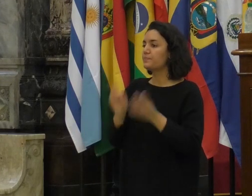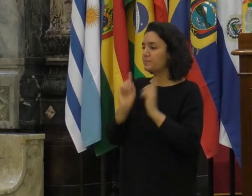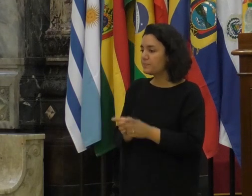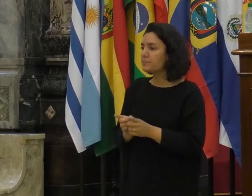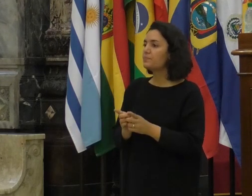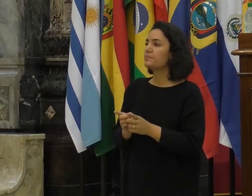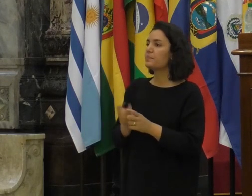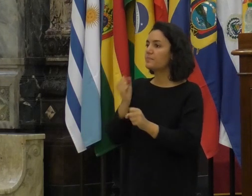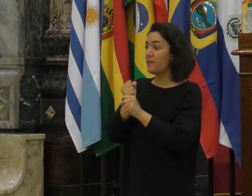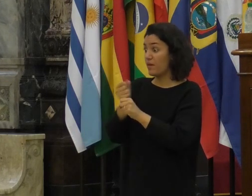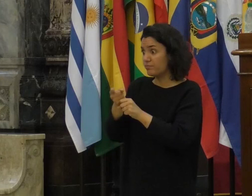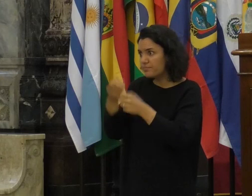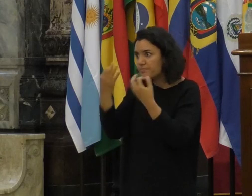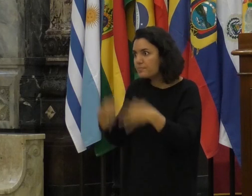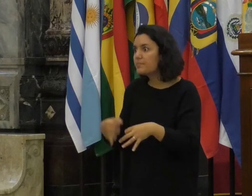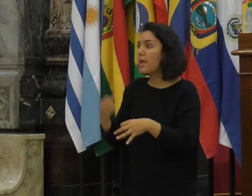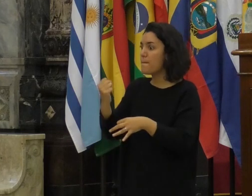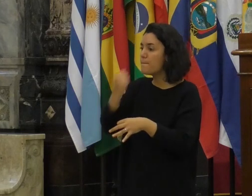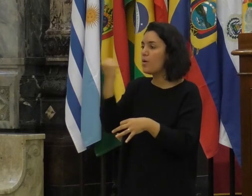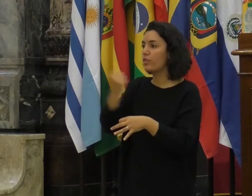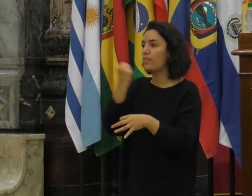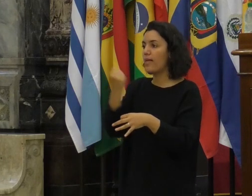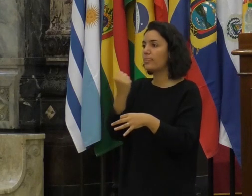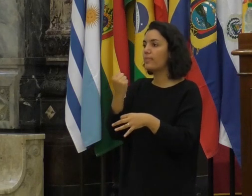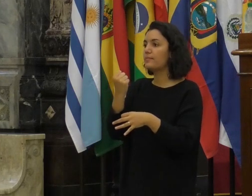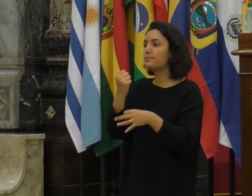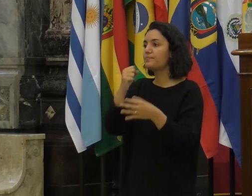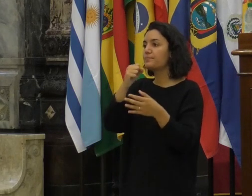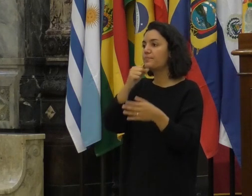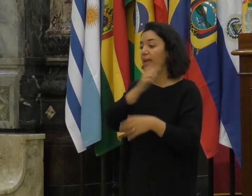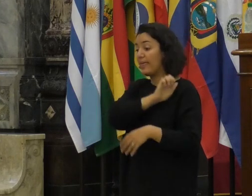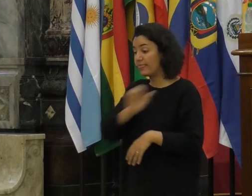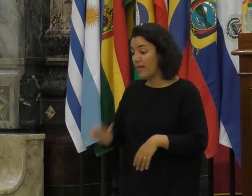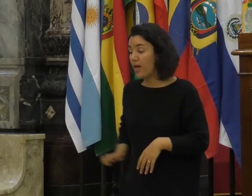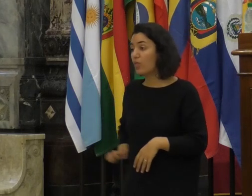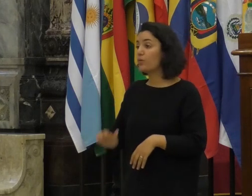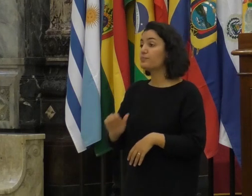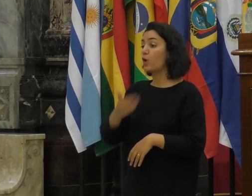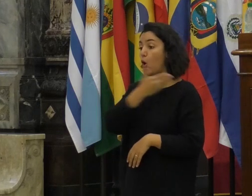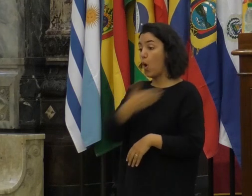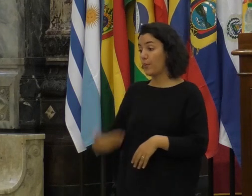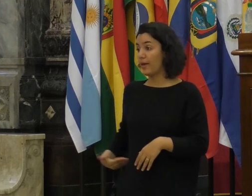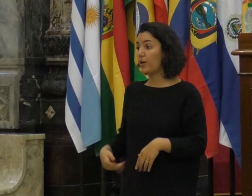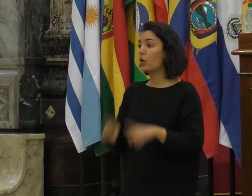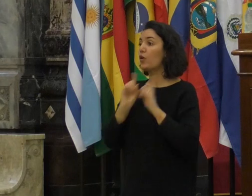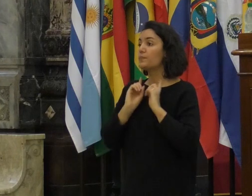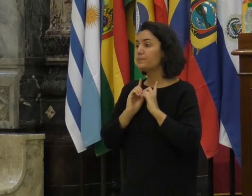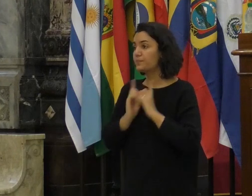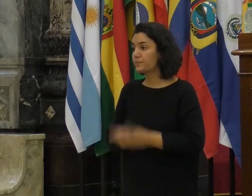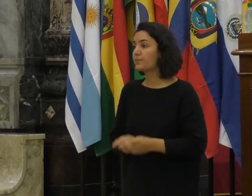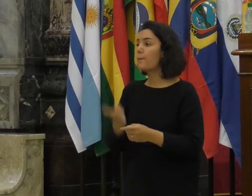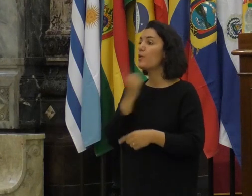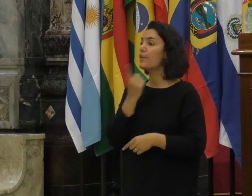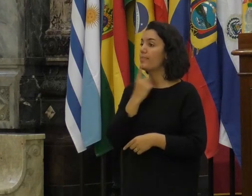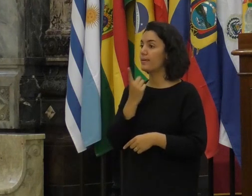función del bien público por los estados, los gobiernos y las políticas. También se sostiene en los modos